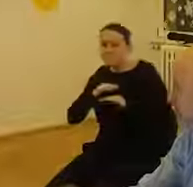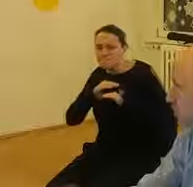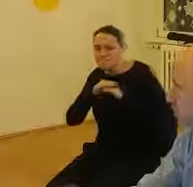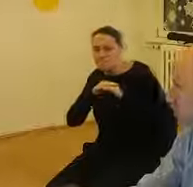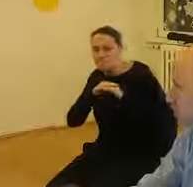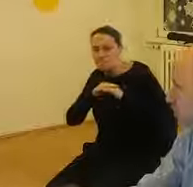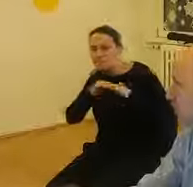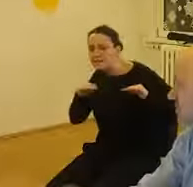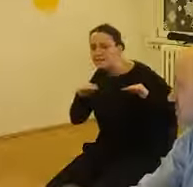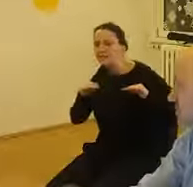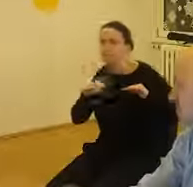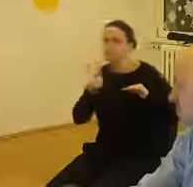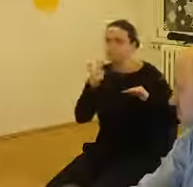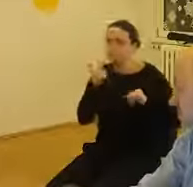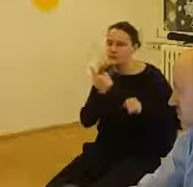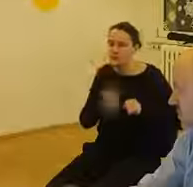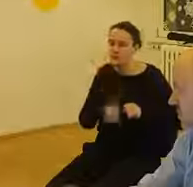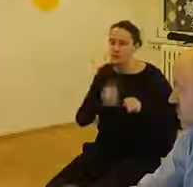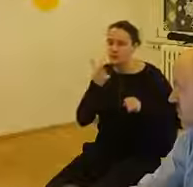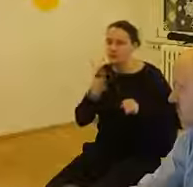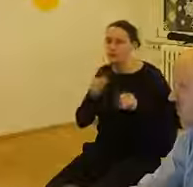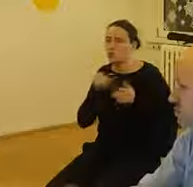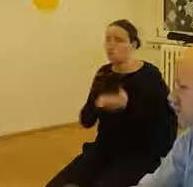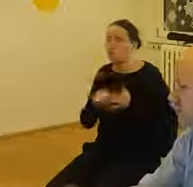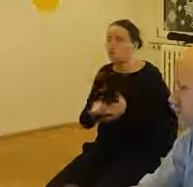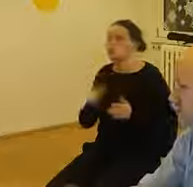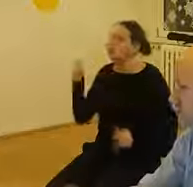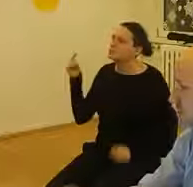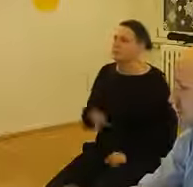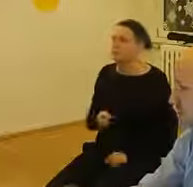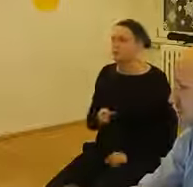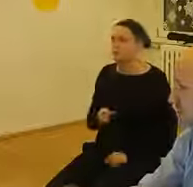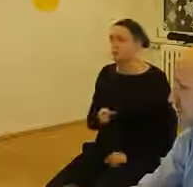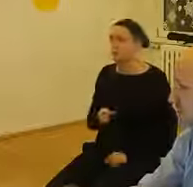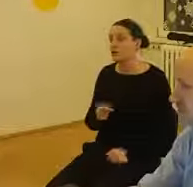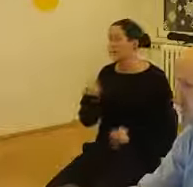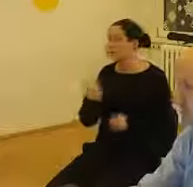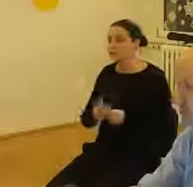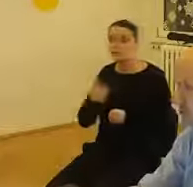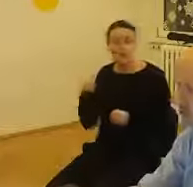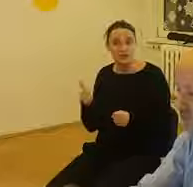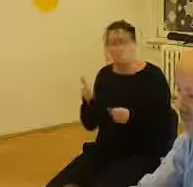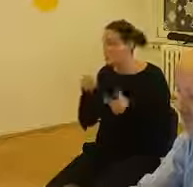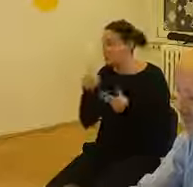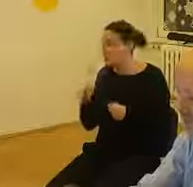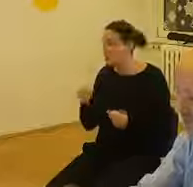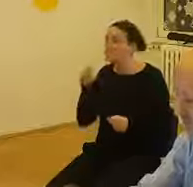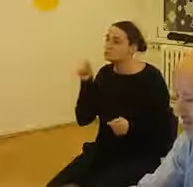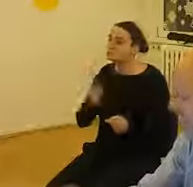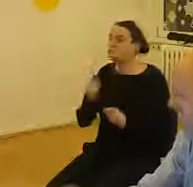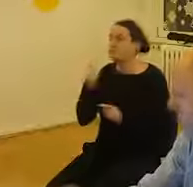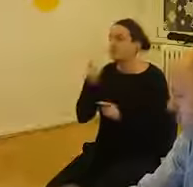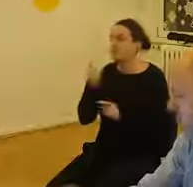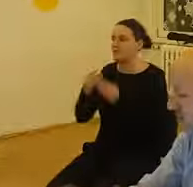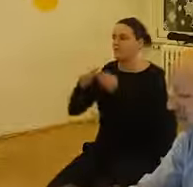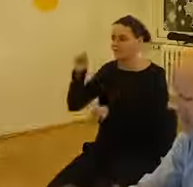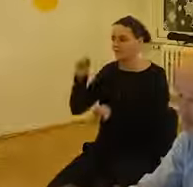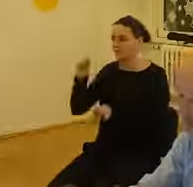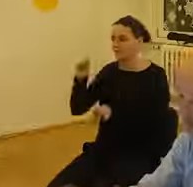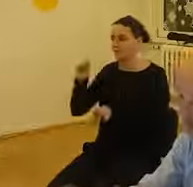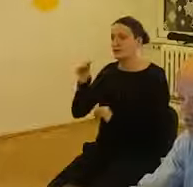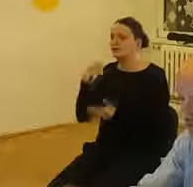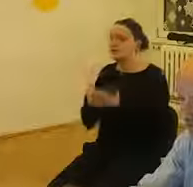się zgłosić, żeby w ogóle wybory się odbyły. Tak, nie może być 21, no bo tylu wybieramy. Musi być przynajmniej jeden więcej. Stąd